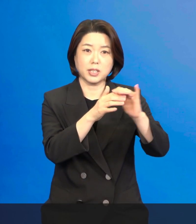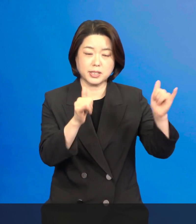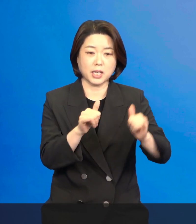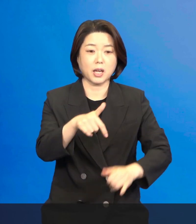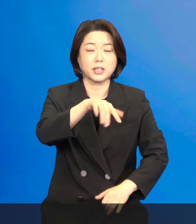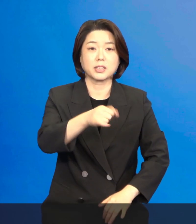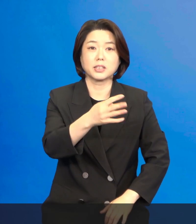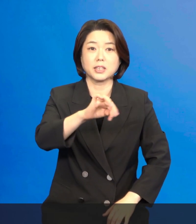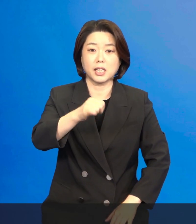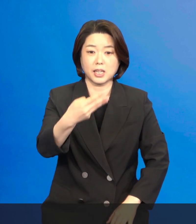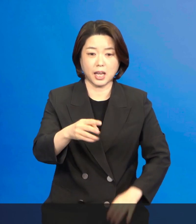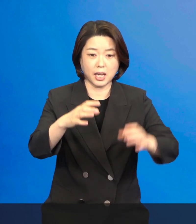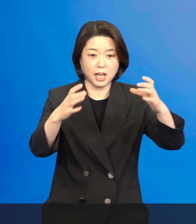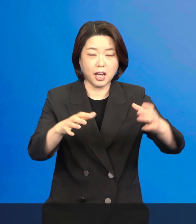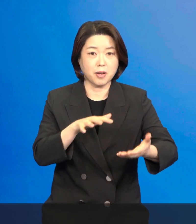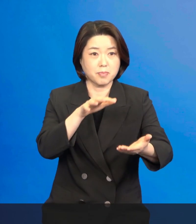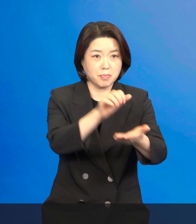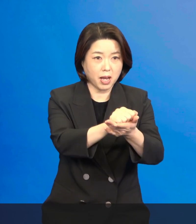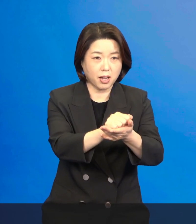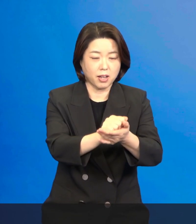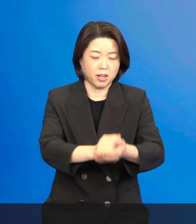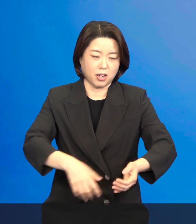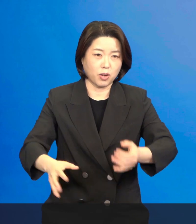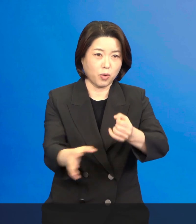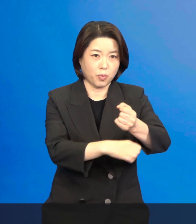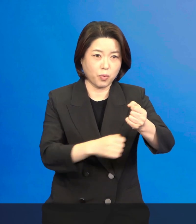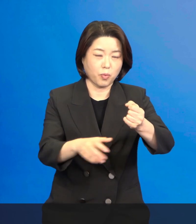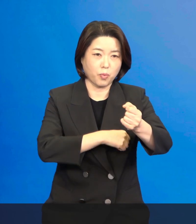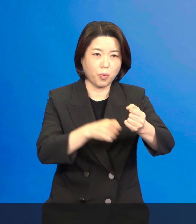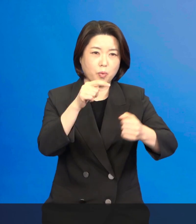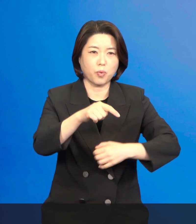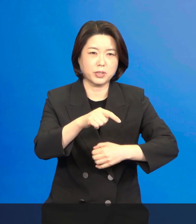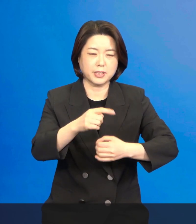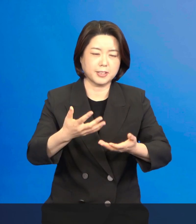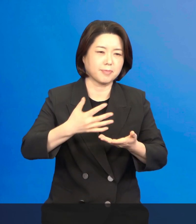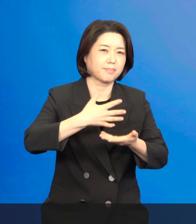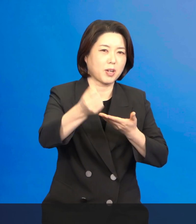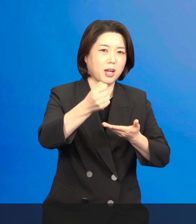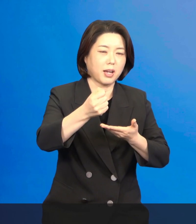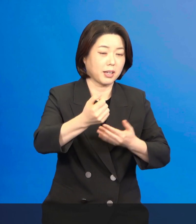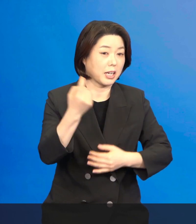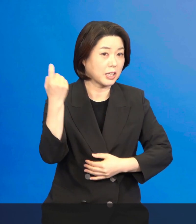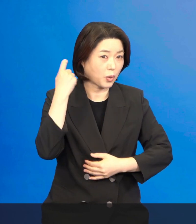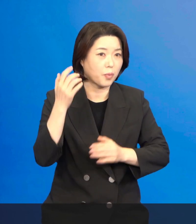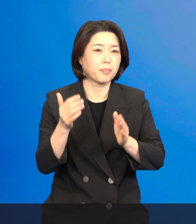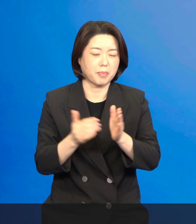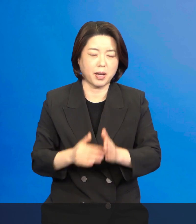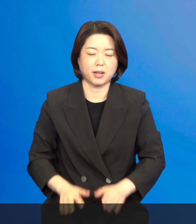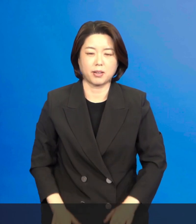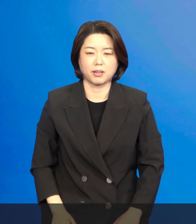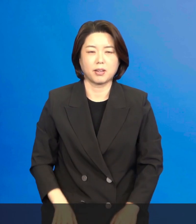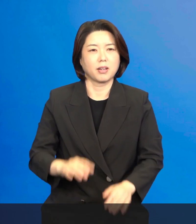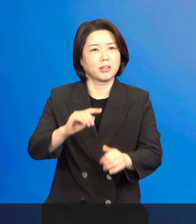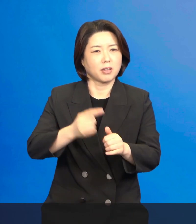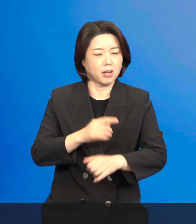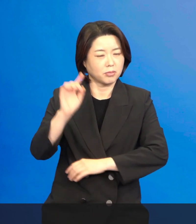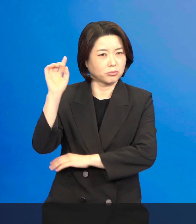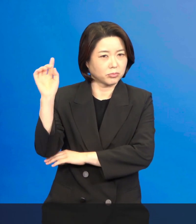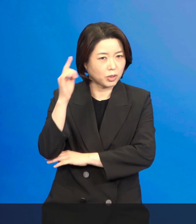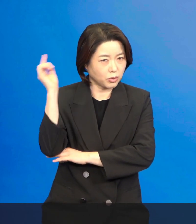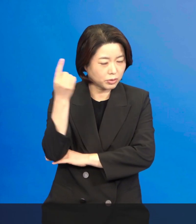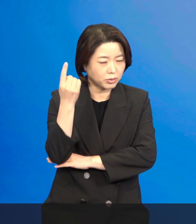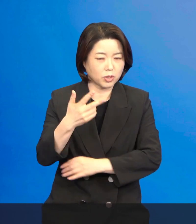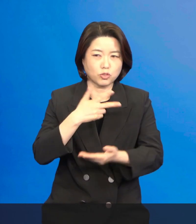그일라를 치고 타작한 곡식을 마구 약탈하여 간다는 소식을 들었다. 그래서 다윗은